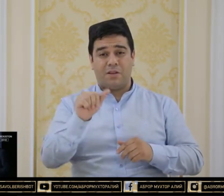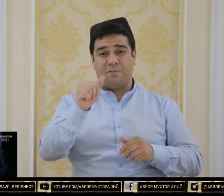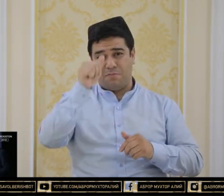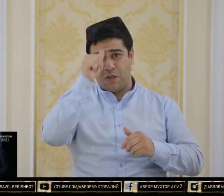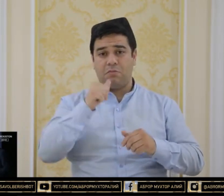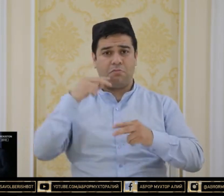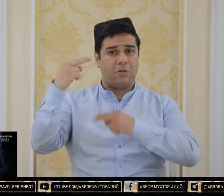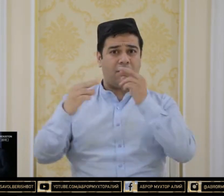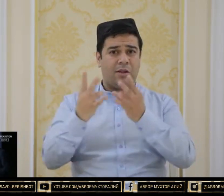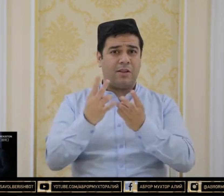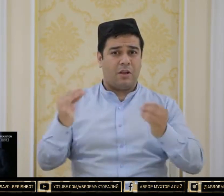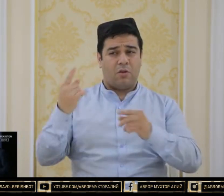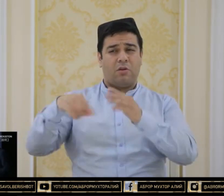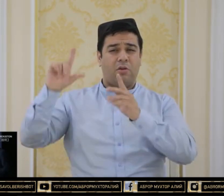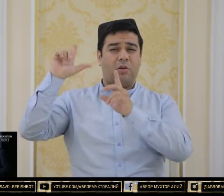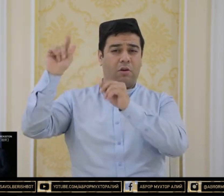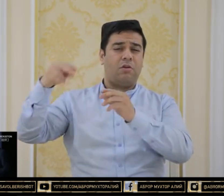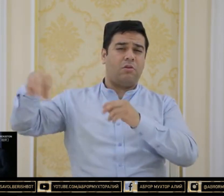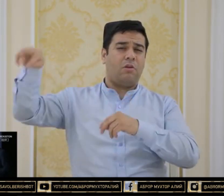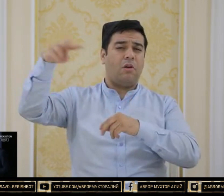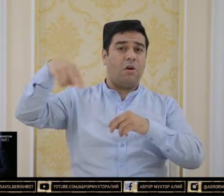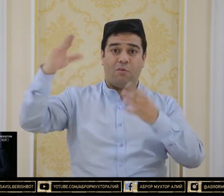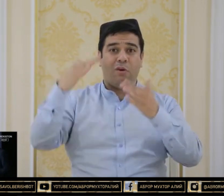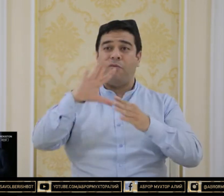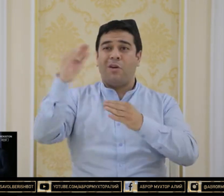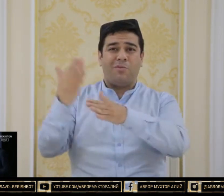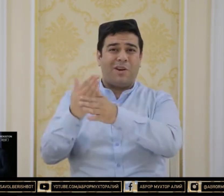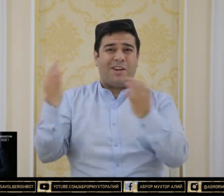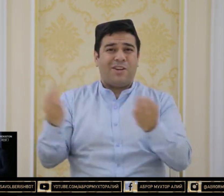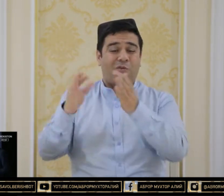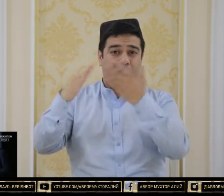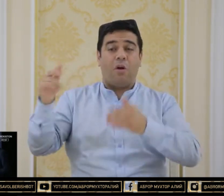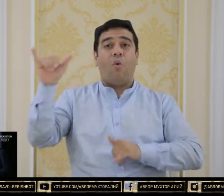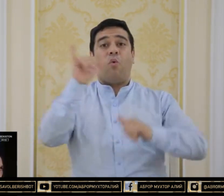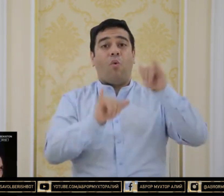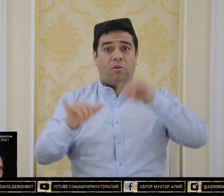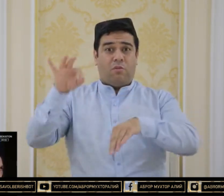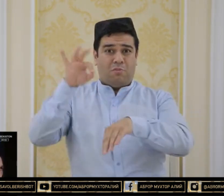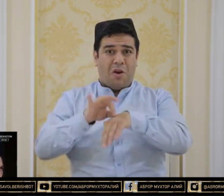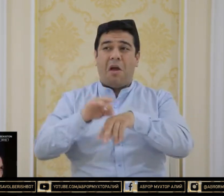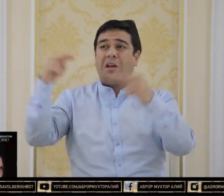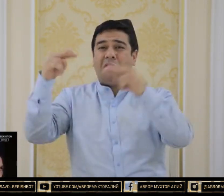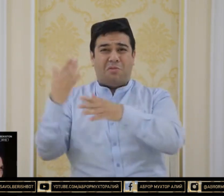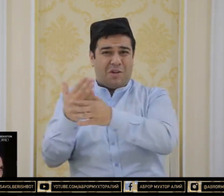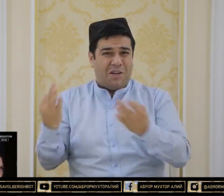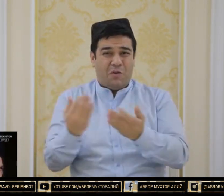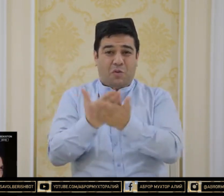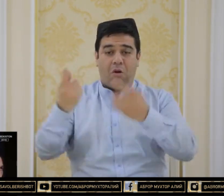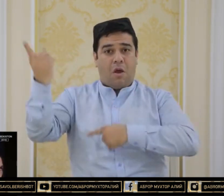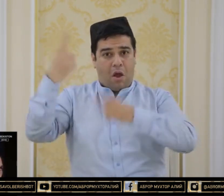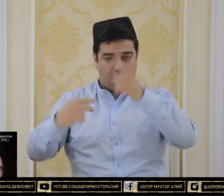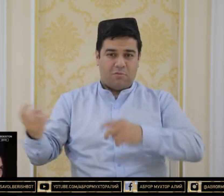qo'ydim. Ta'zirini yeb qaytarmikin deb qilmadi. Kasal holda qaytib keldi nima